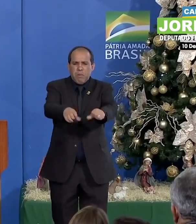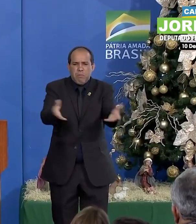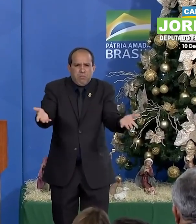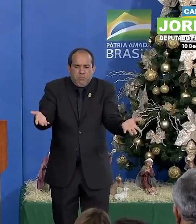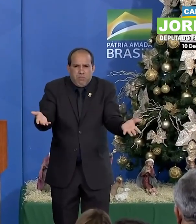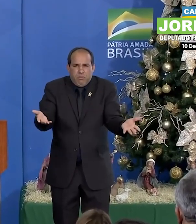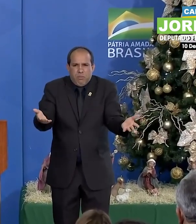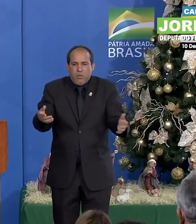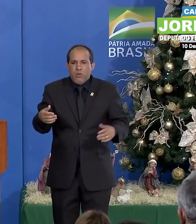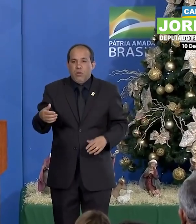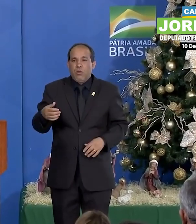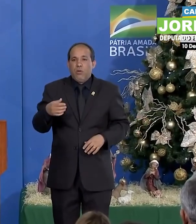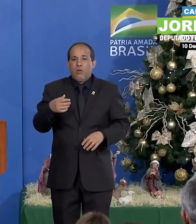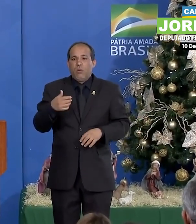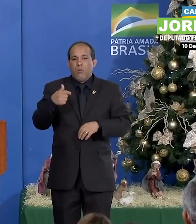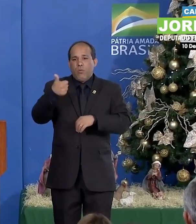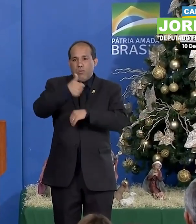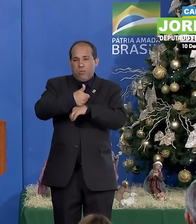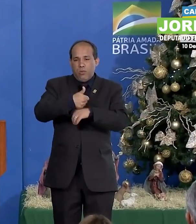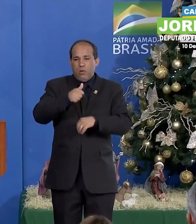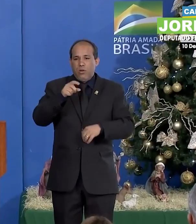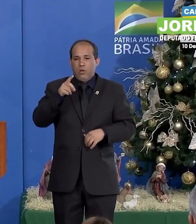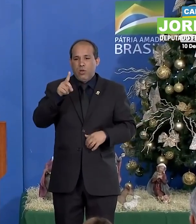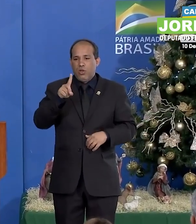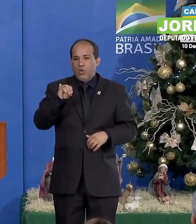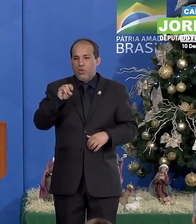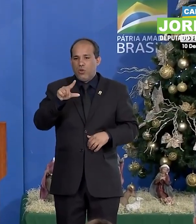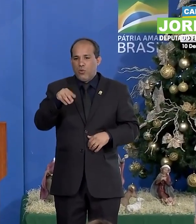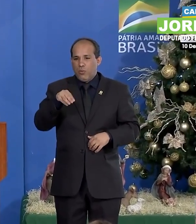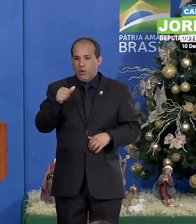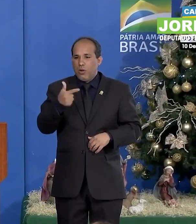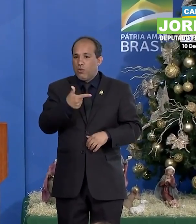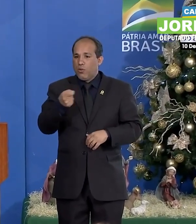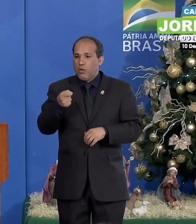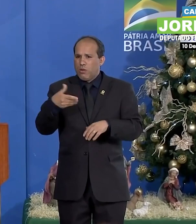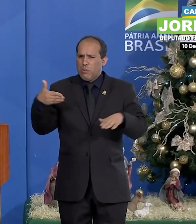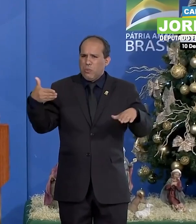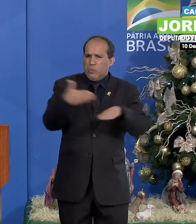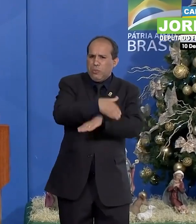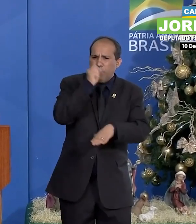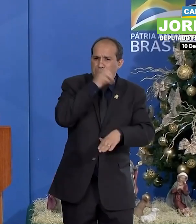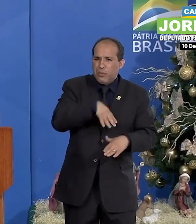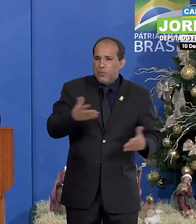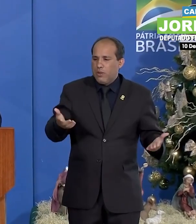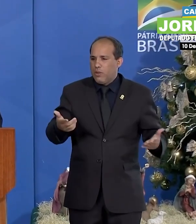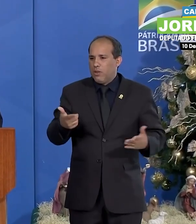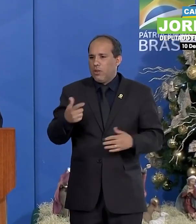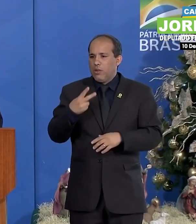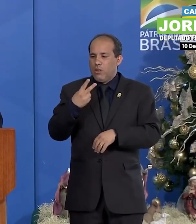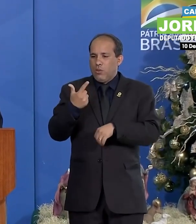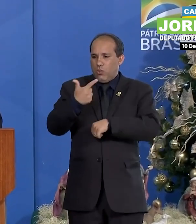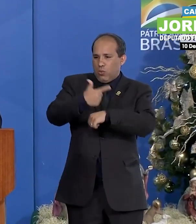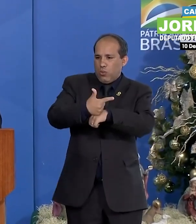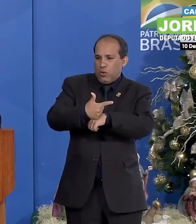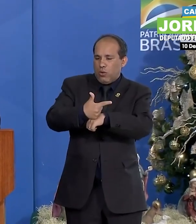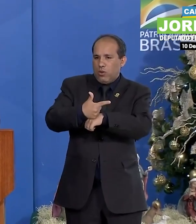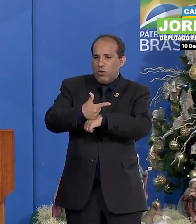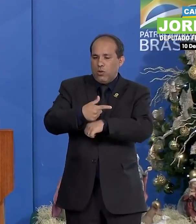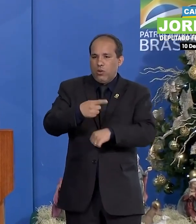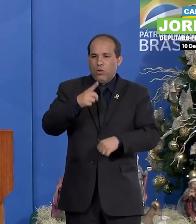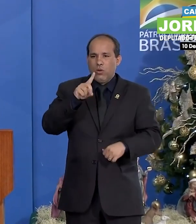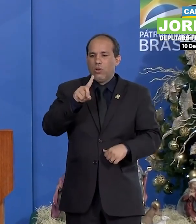ano e 200 invasões no governo dilma no segundo mandato